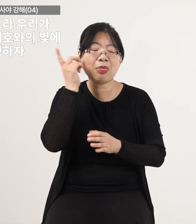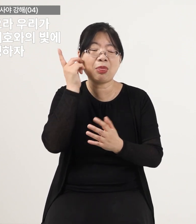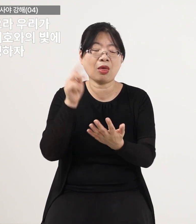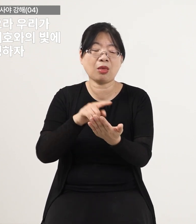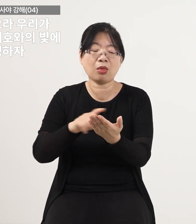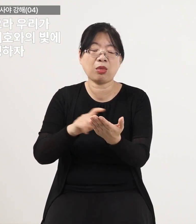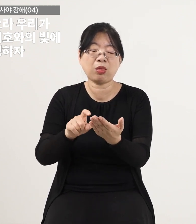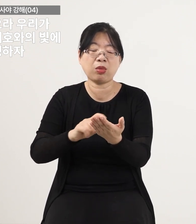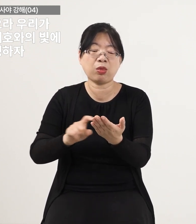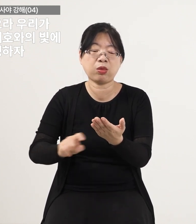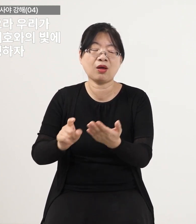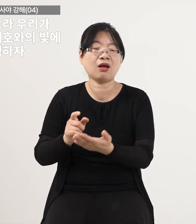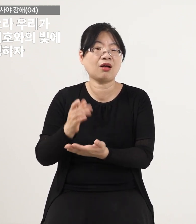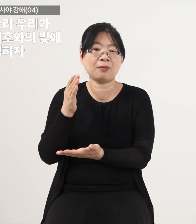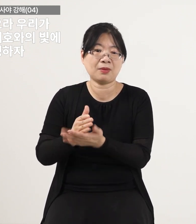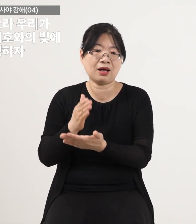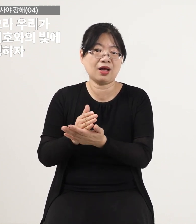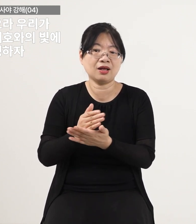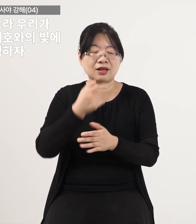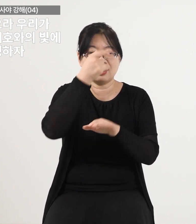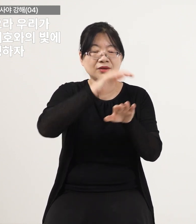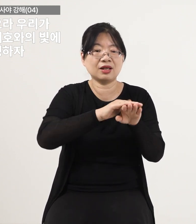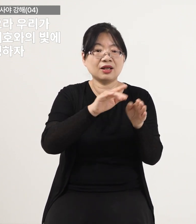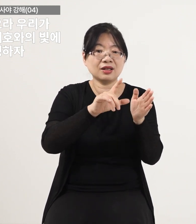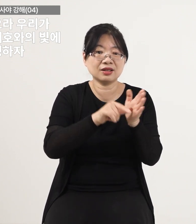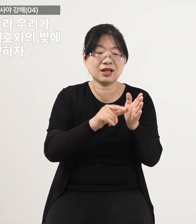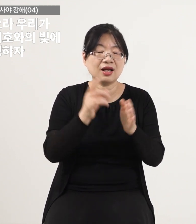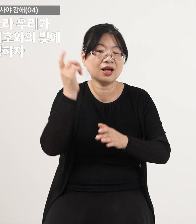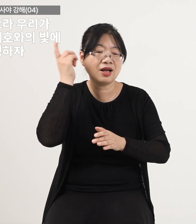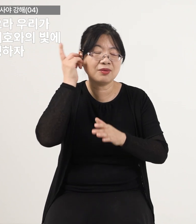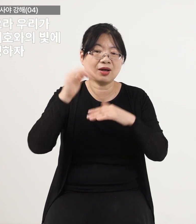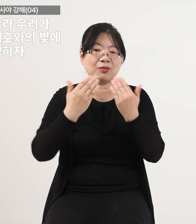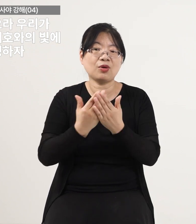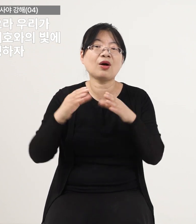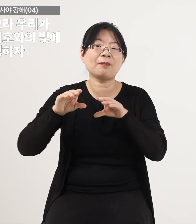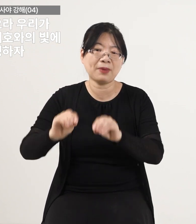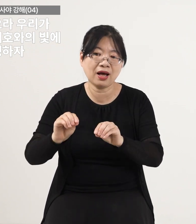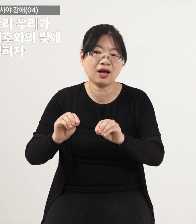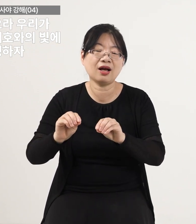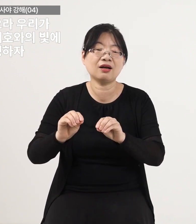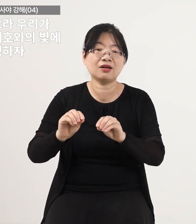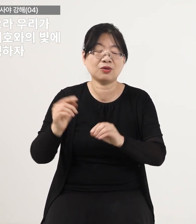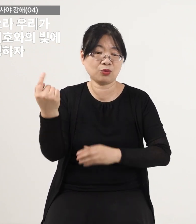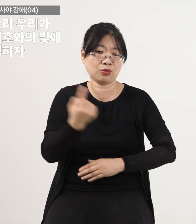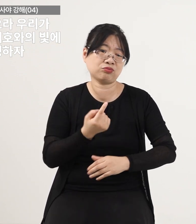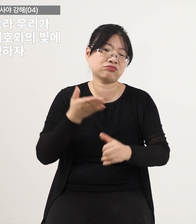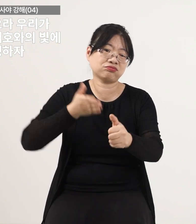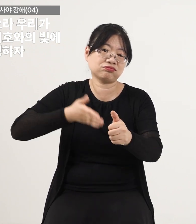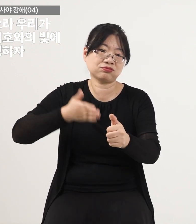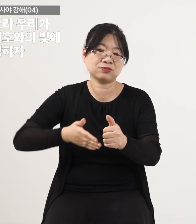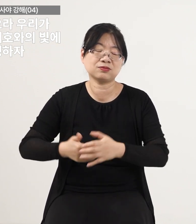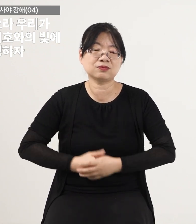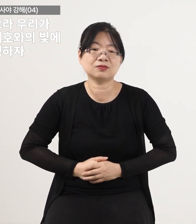되죠. 예배 시간에는 들어올 때 다 끄고 오세요.